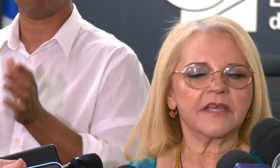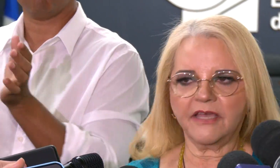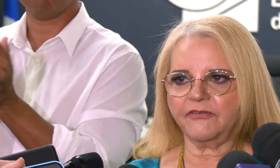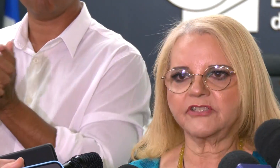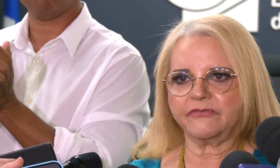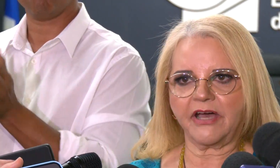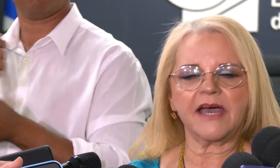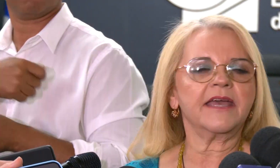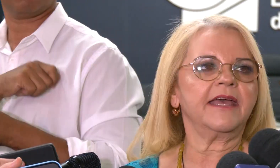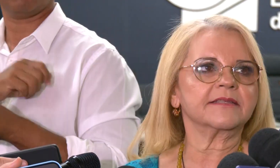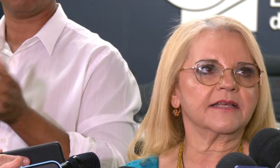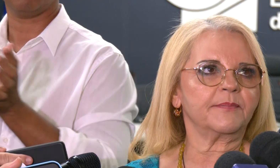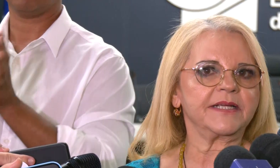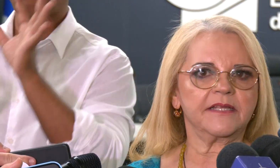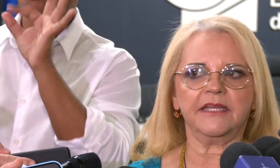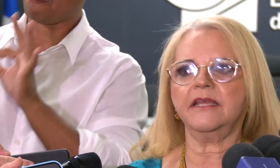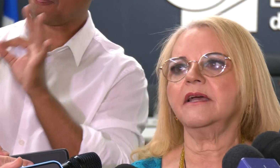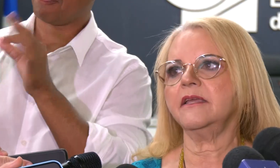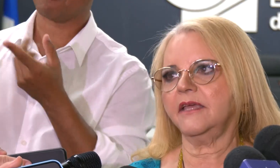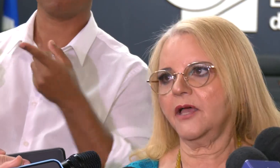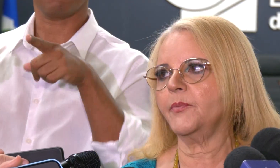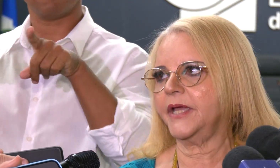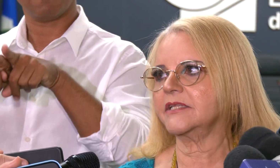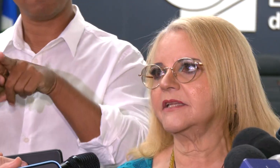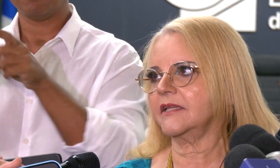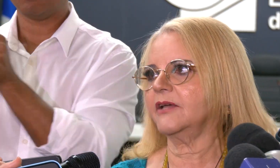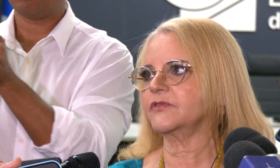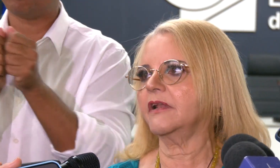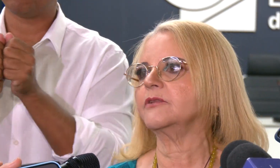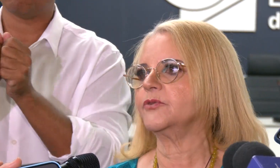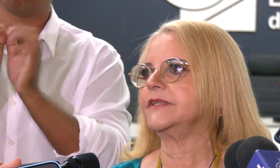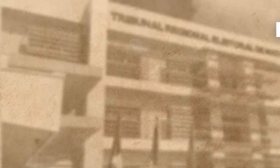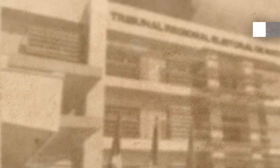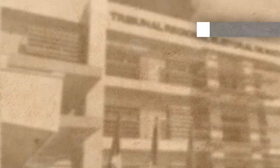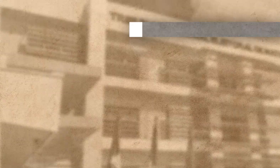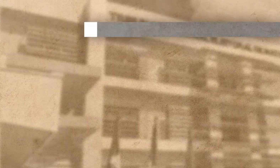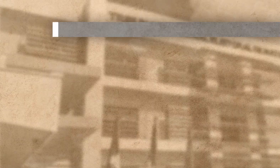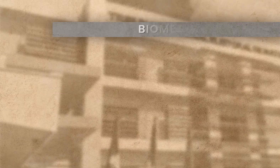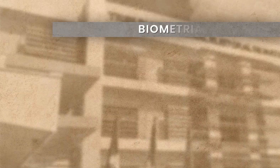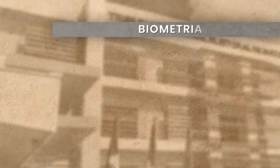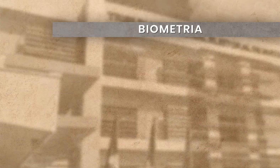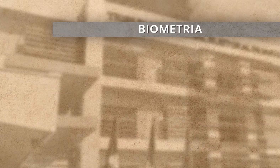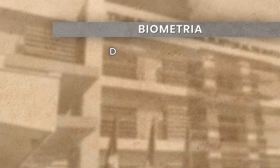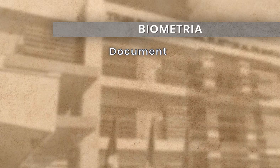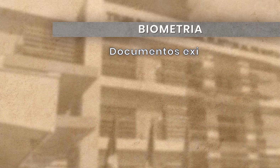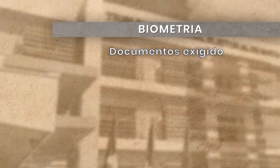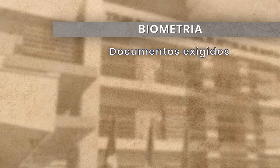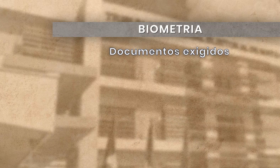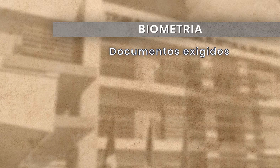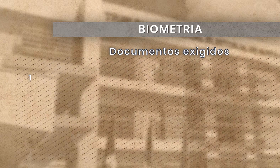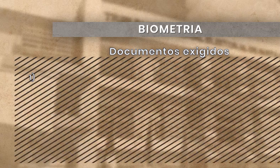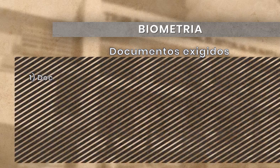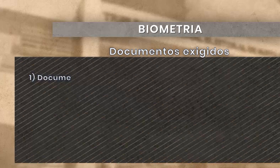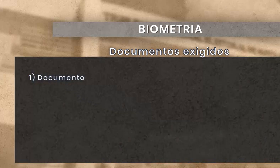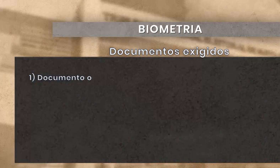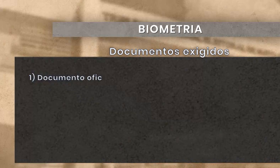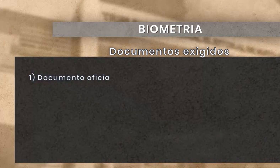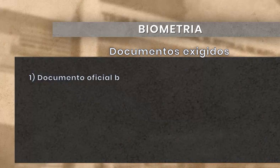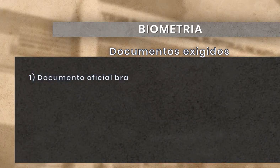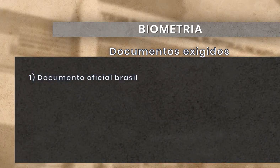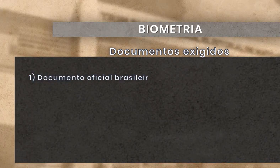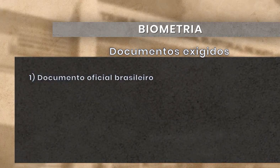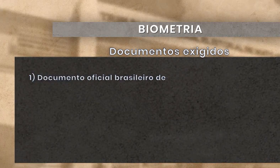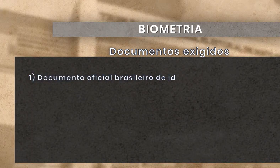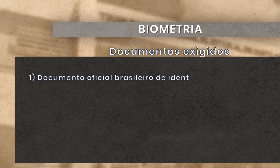vamos efetivar essa parceria e realmente atender os eleitores os documentos exigidos para o cadastro instrução documento Oficial